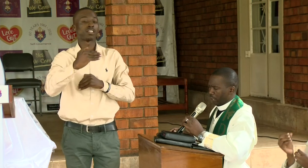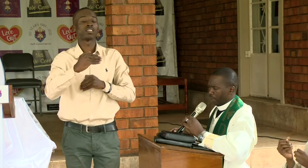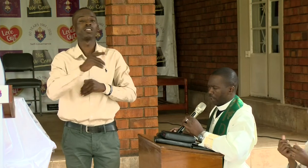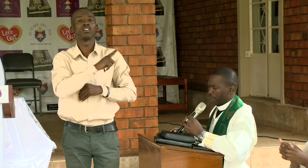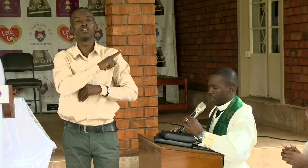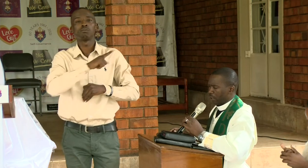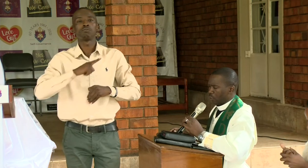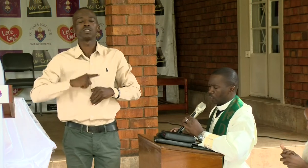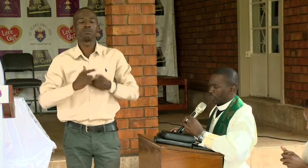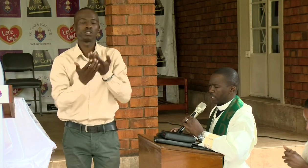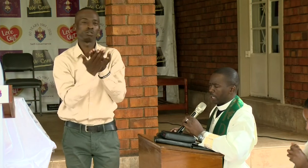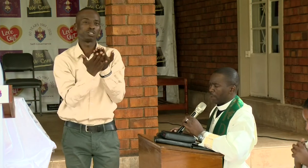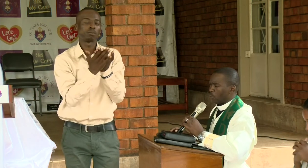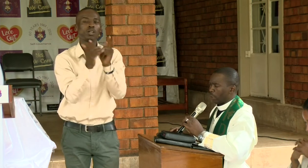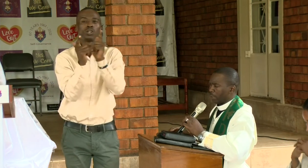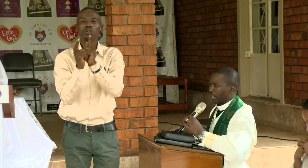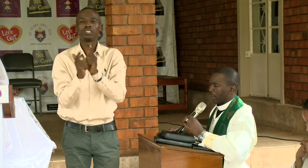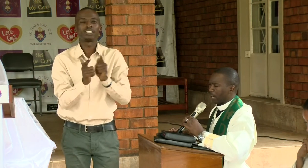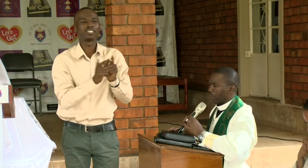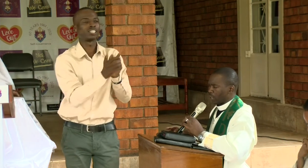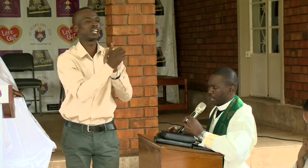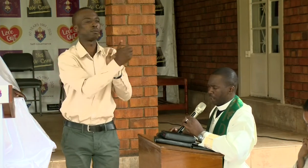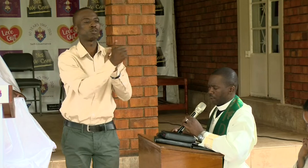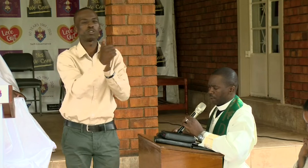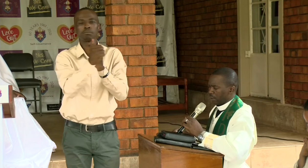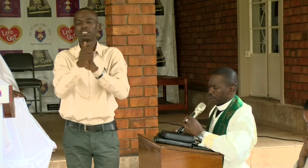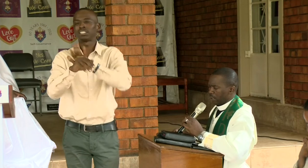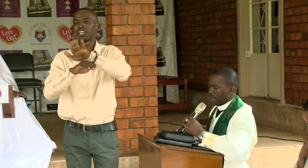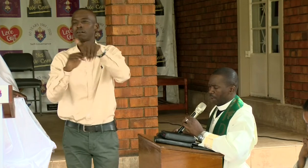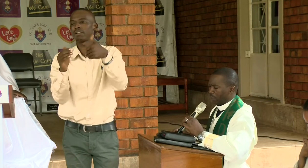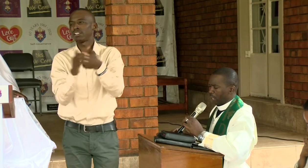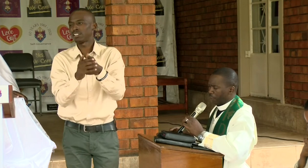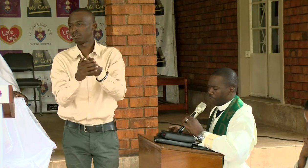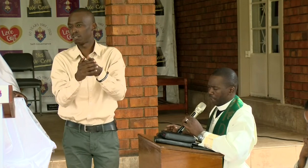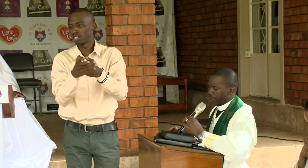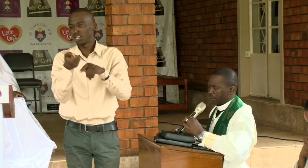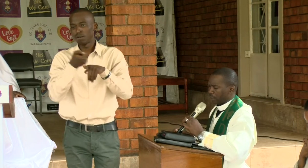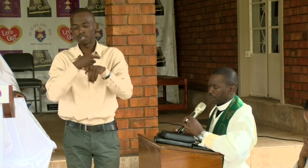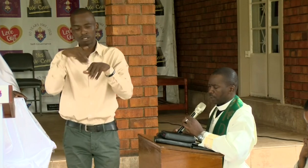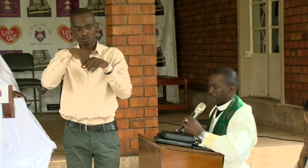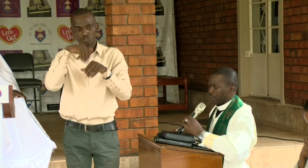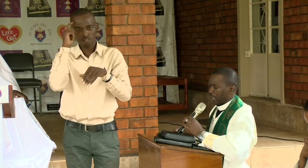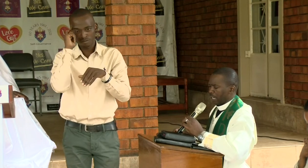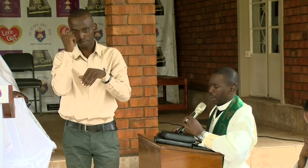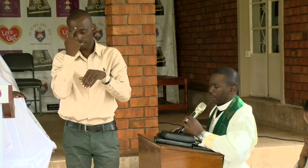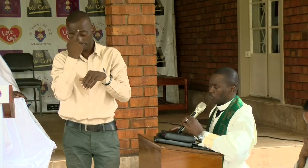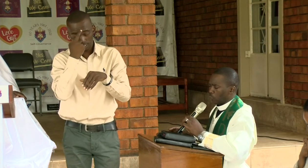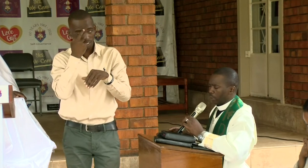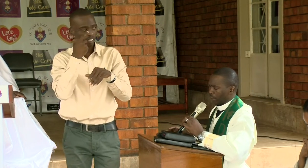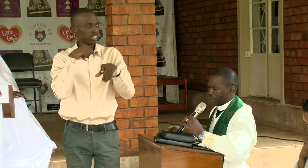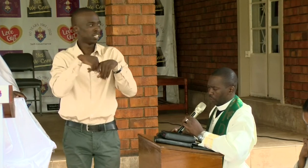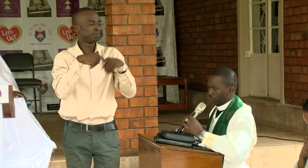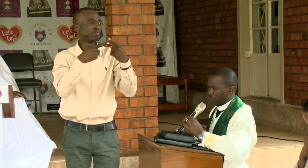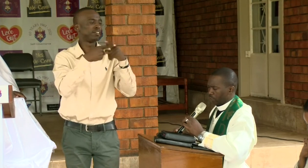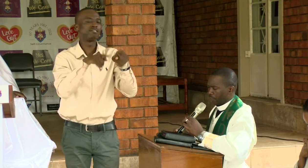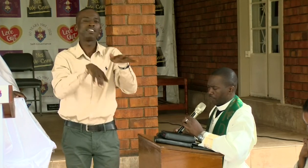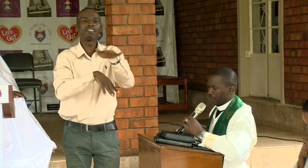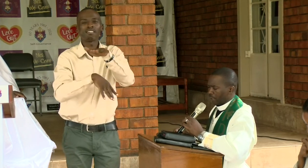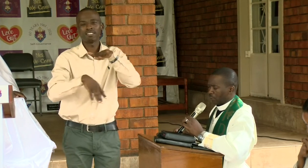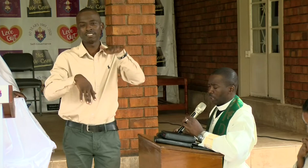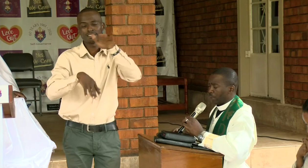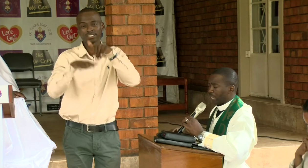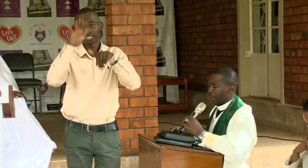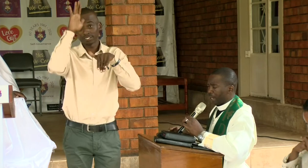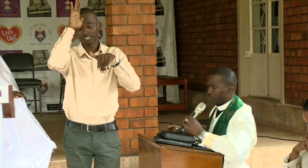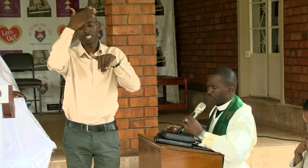mukama tusaba osinkane abakulembeze abalala bonna abali mu gavumenti n'ab'ebitundu eby'enjawulo